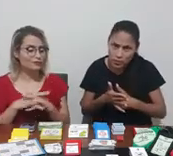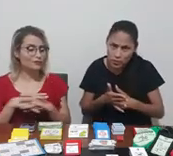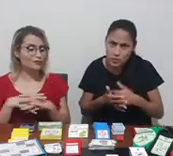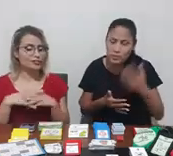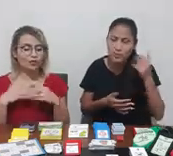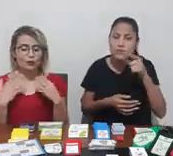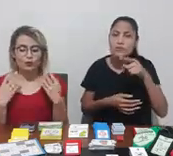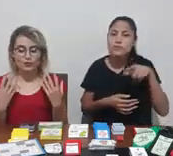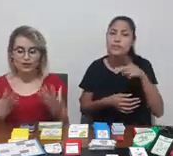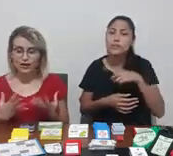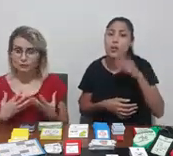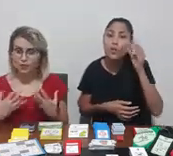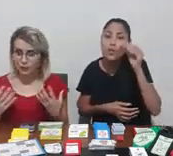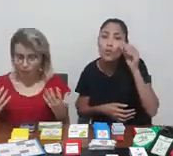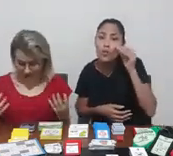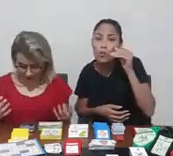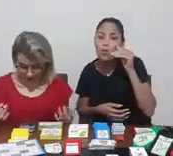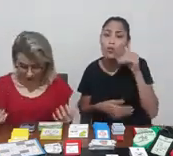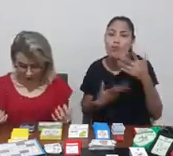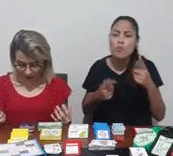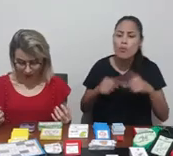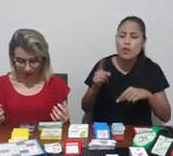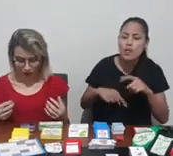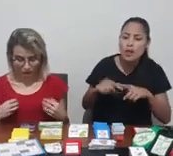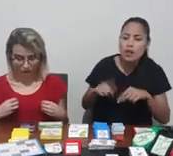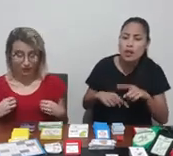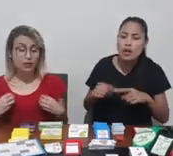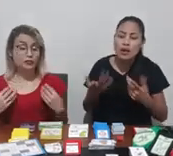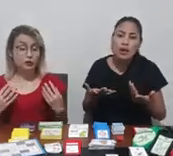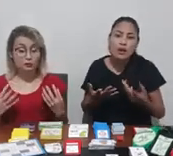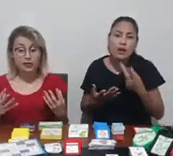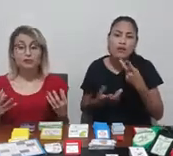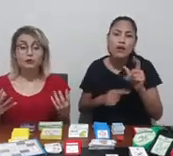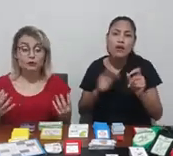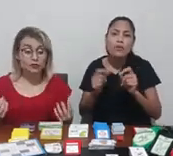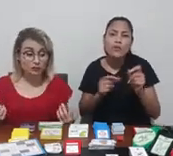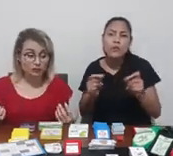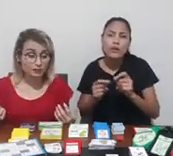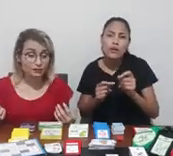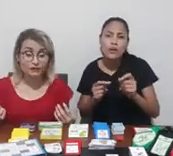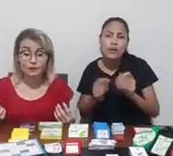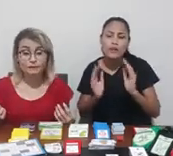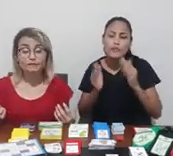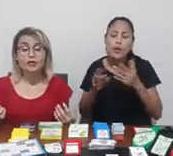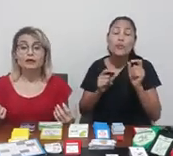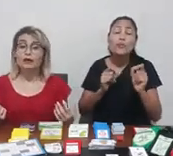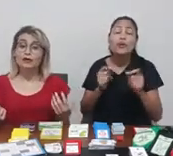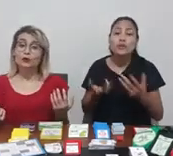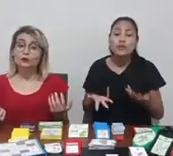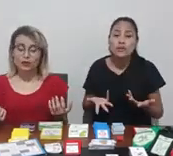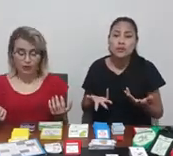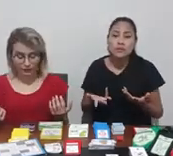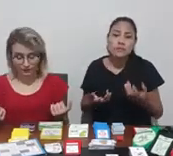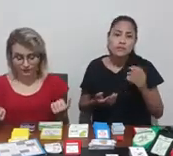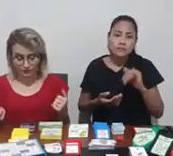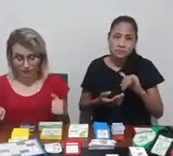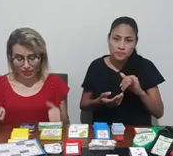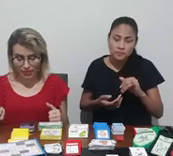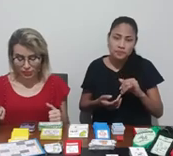vocês, se vocês têm curiosidade em mais algum material, se vocês querem que eu fale sobre mais alguma coisa específica. Caso